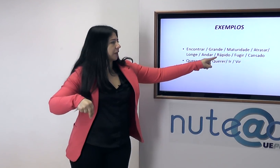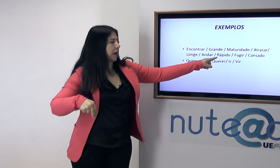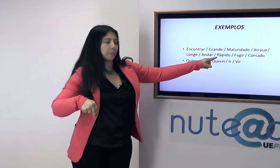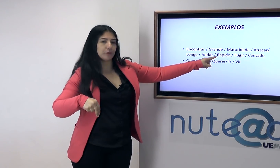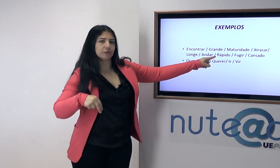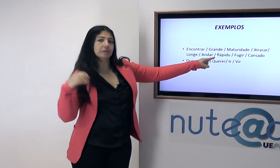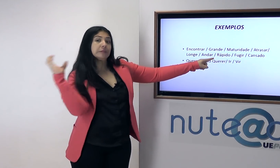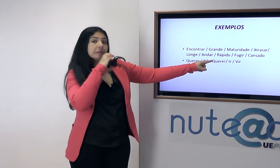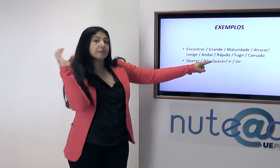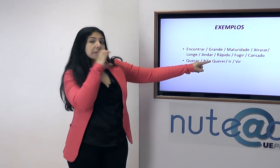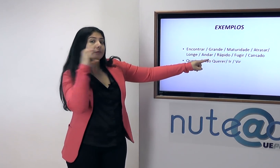Rápido.